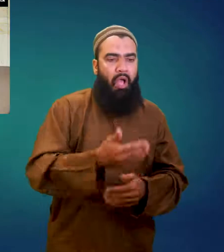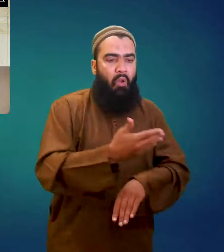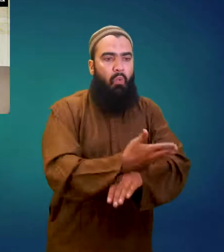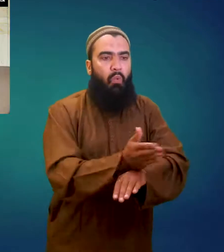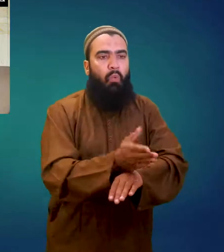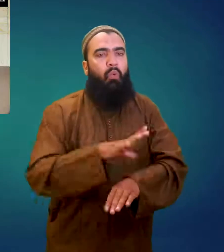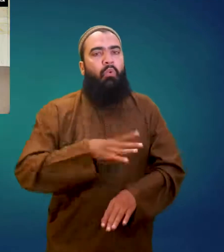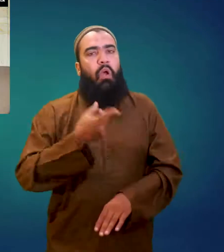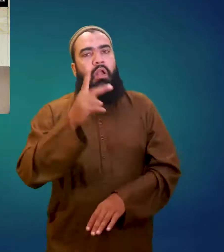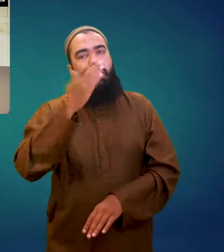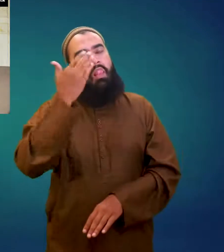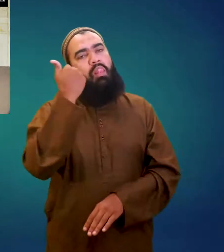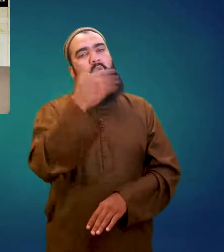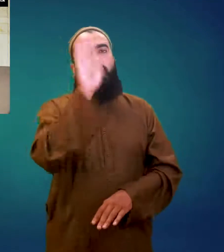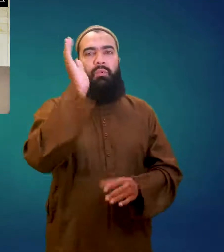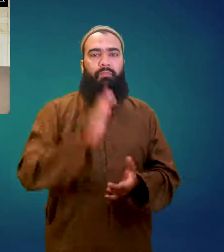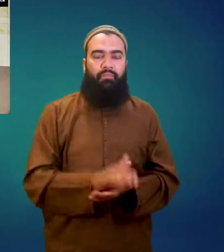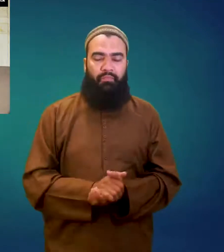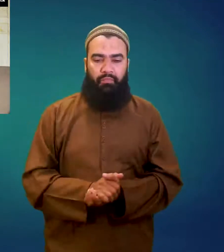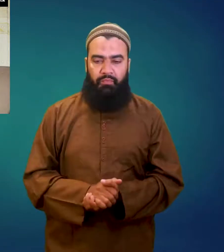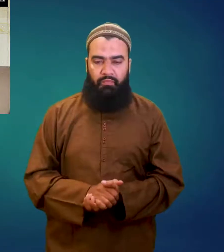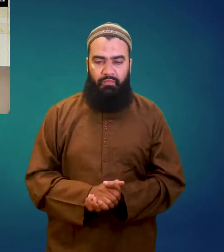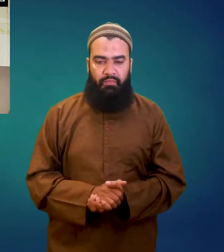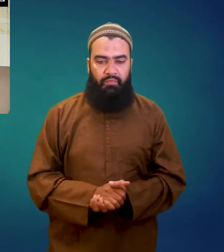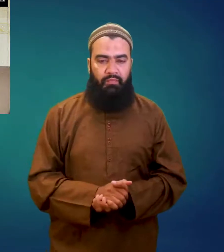قطع ارحام ہے۔